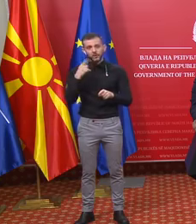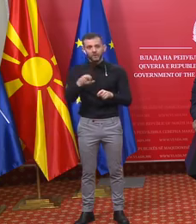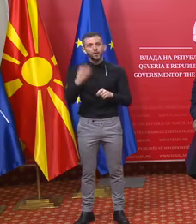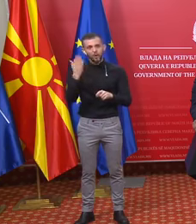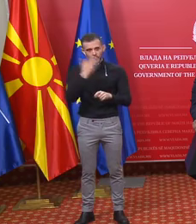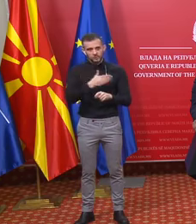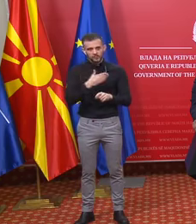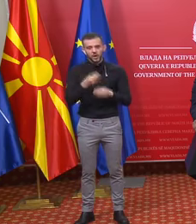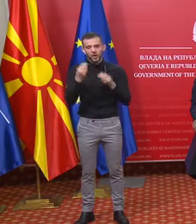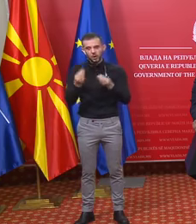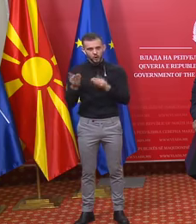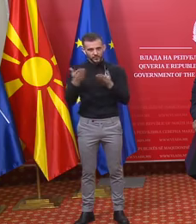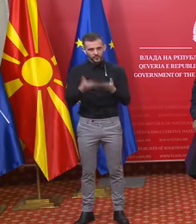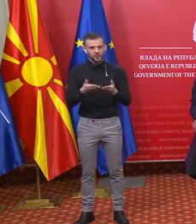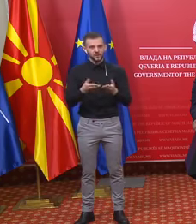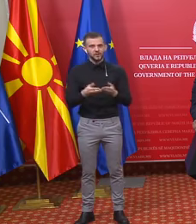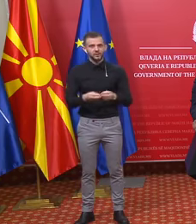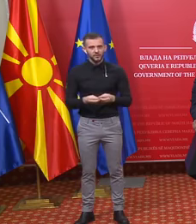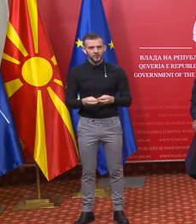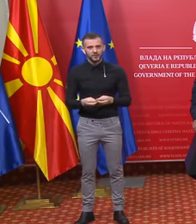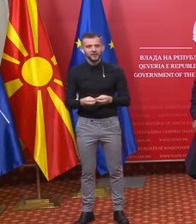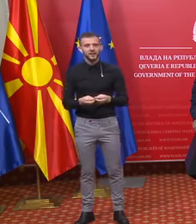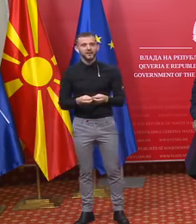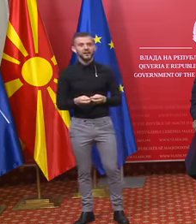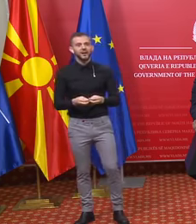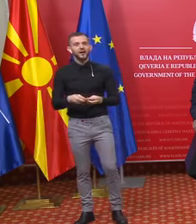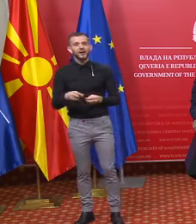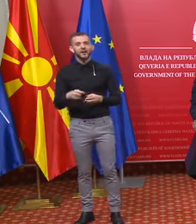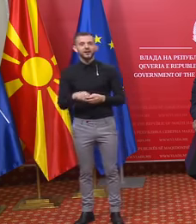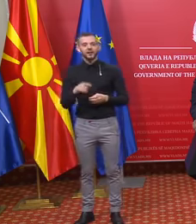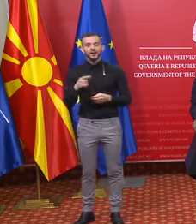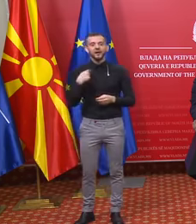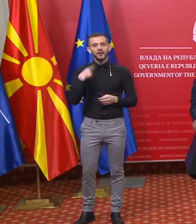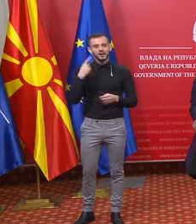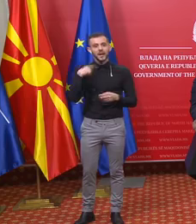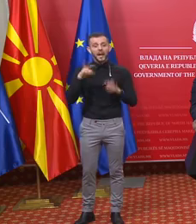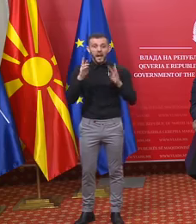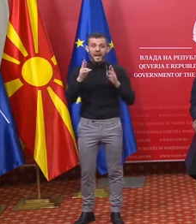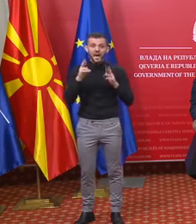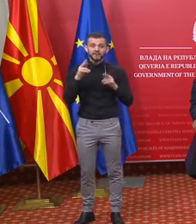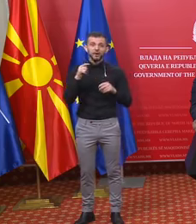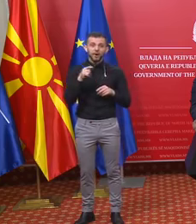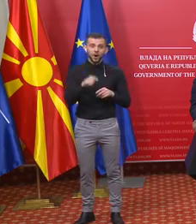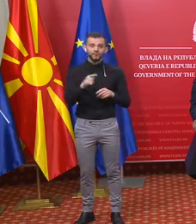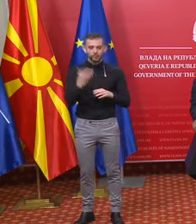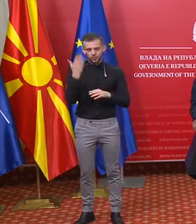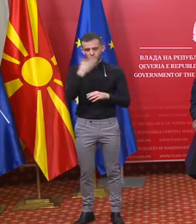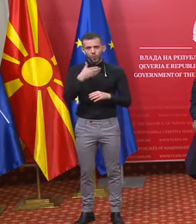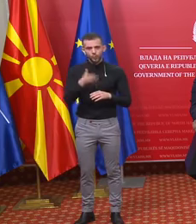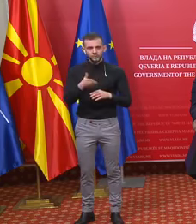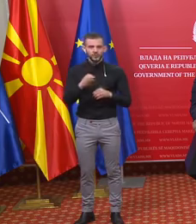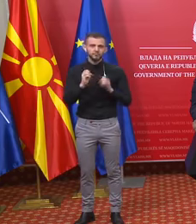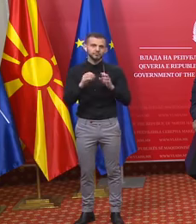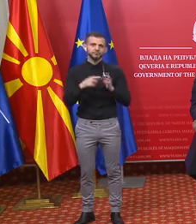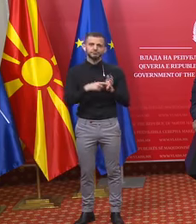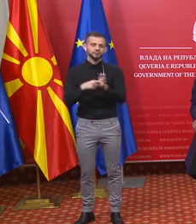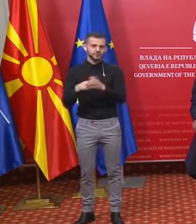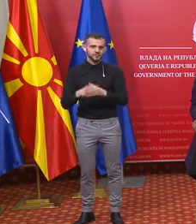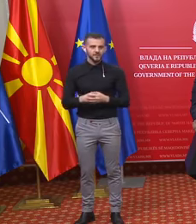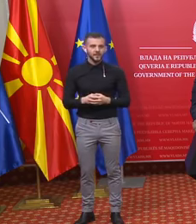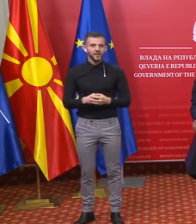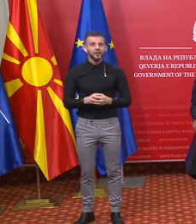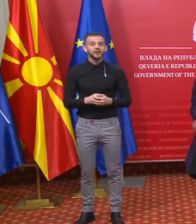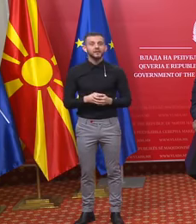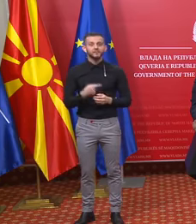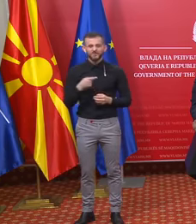во медиумскиот пазар. Конкуренцијата е жестока, но се надевам дека ќе успеете. Моето прашање е околу